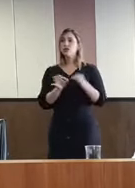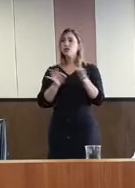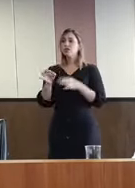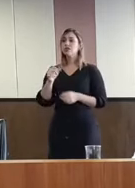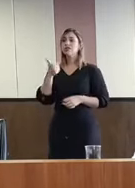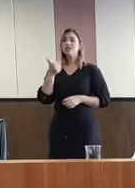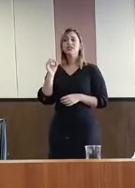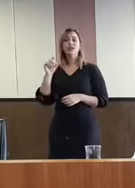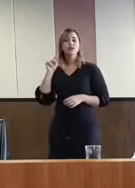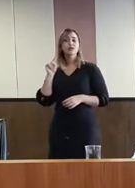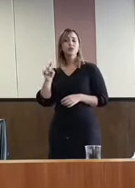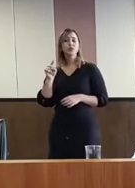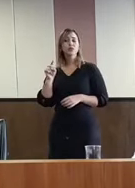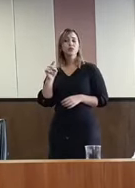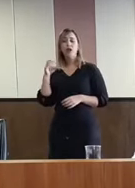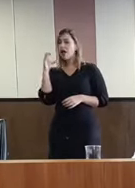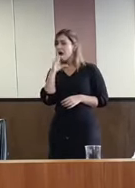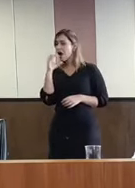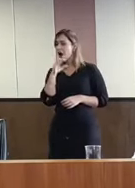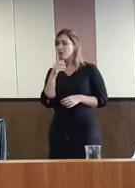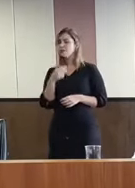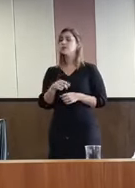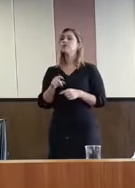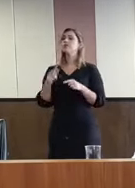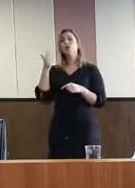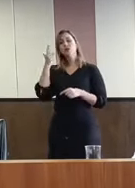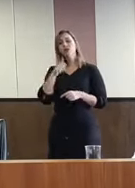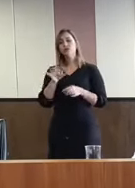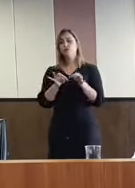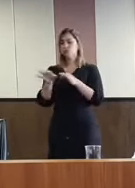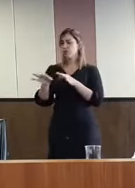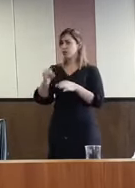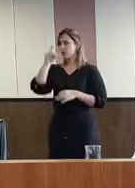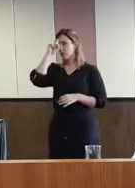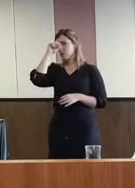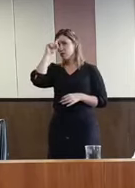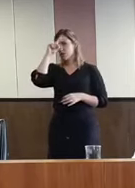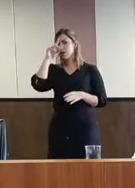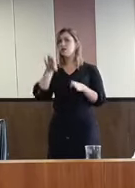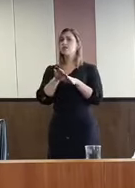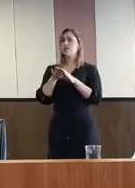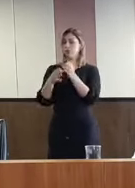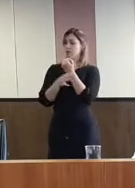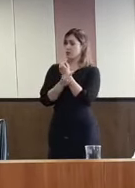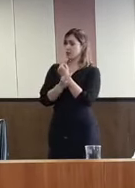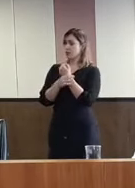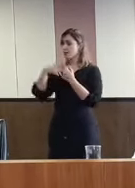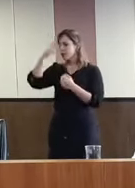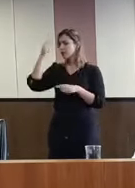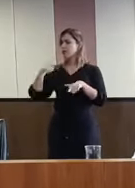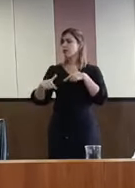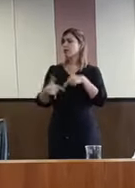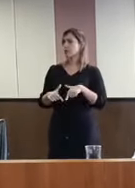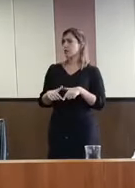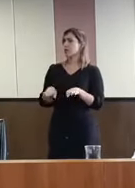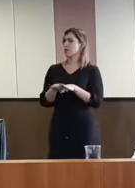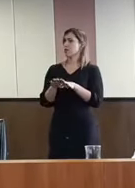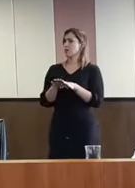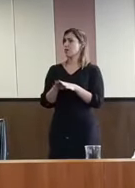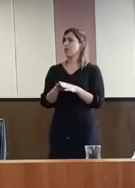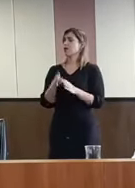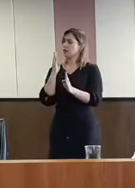utilizar dentro das nossas unidades hospitalares para dar segurança aos servidores que vão estar trabalhando, para testar os